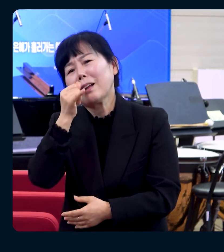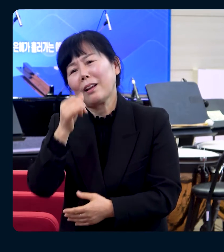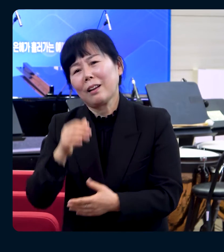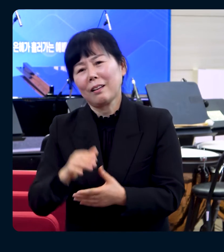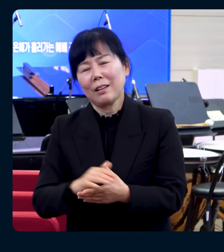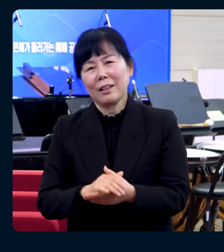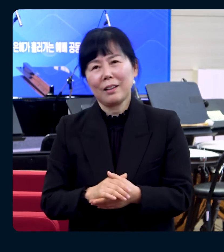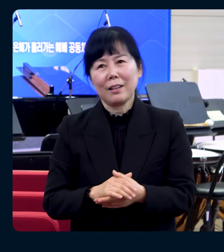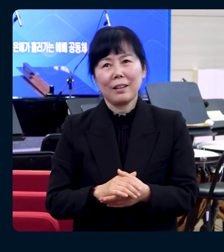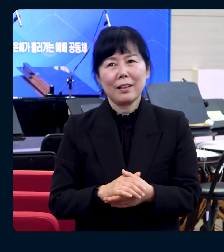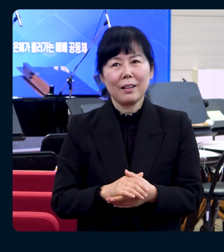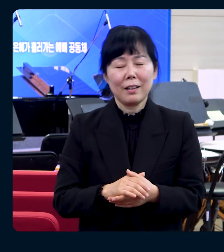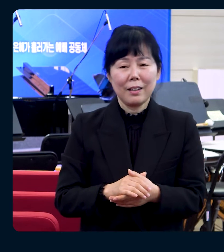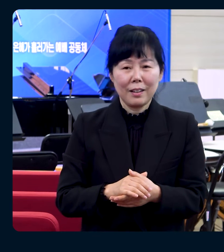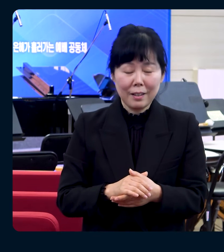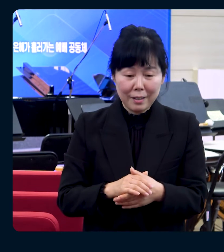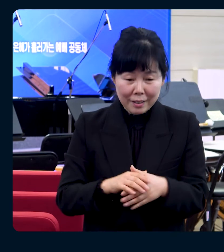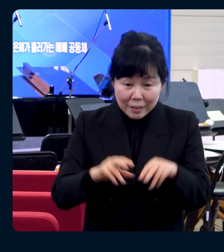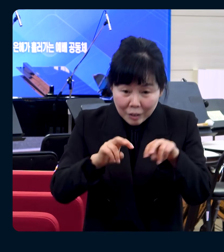것은 무엇인가?